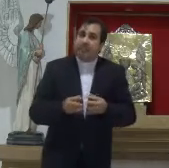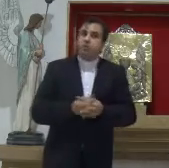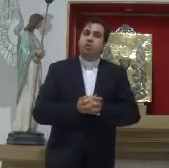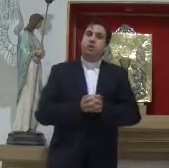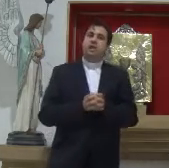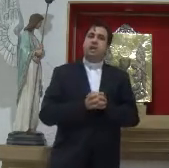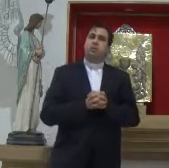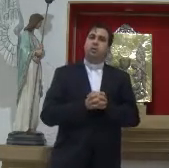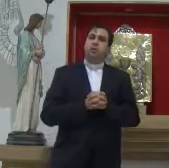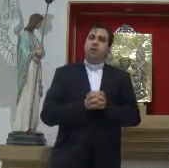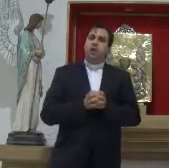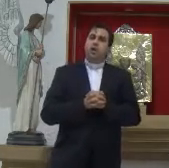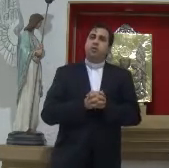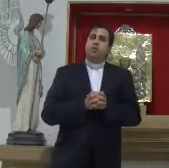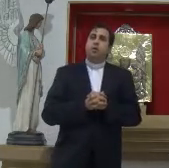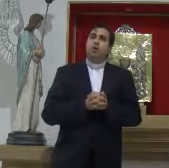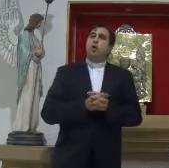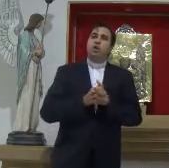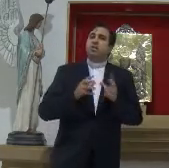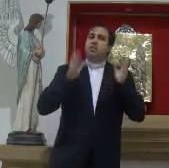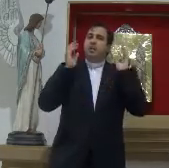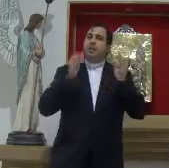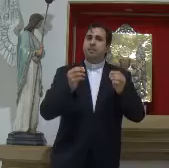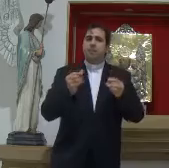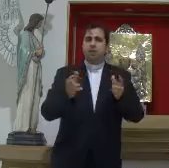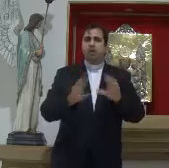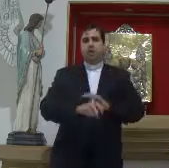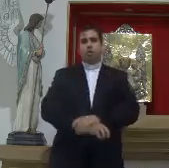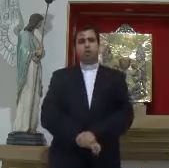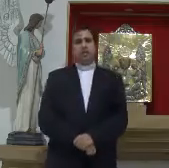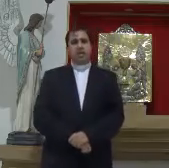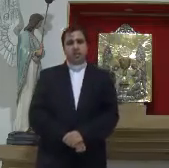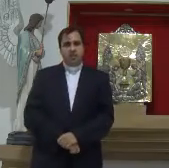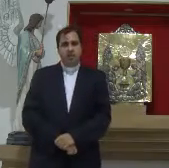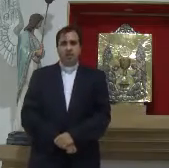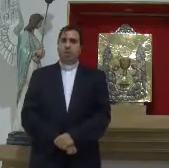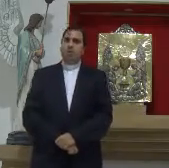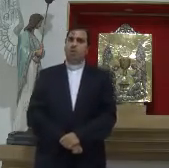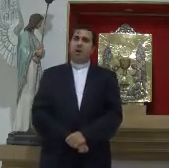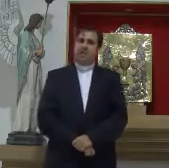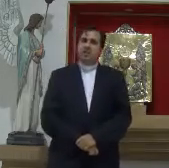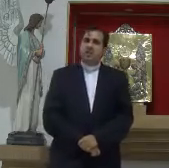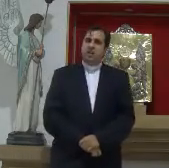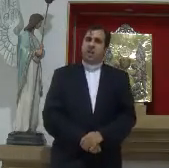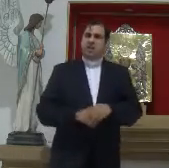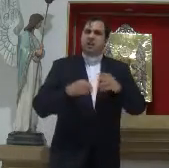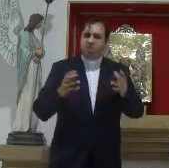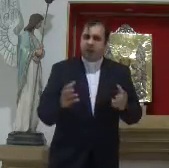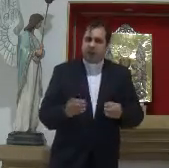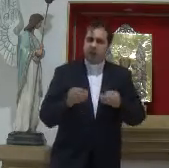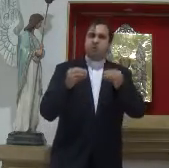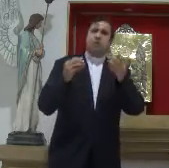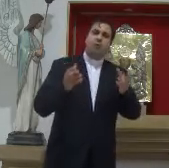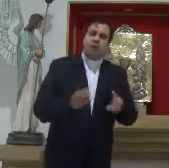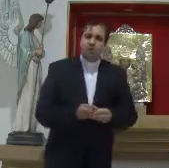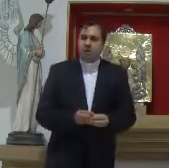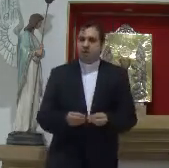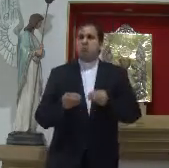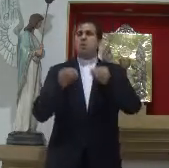el borde del camino esos son los que se pierden las bendiciones por tonterías por pulgadas es que no hace mucho esfuerzo que estoy muy